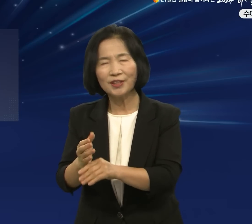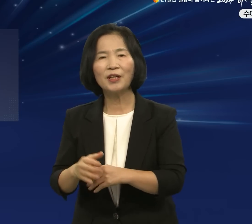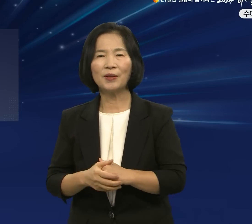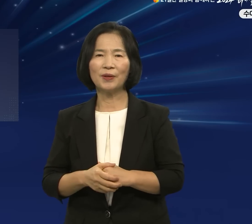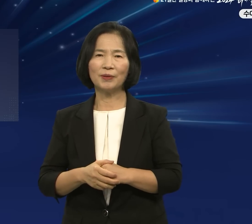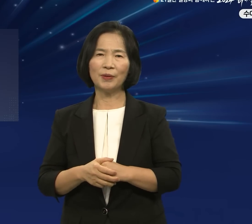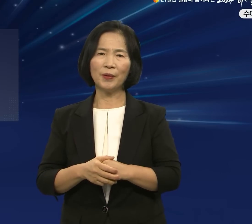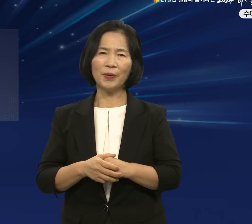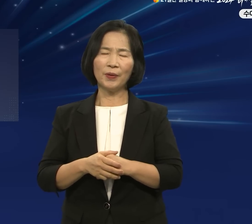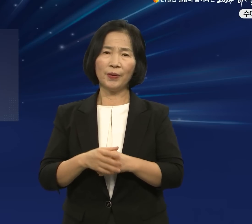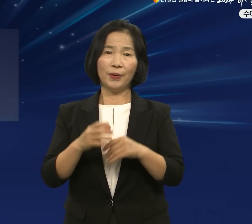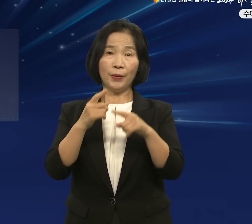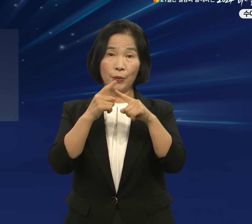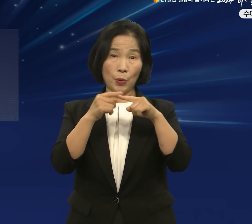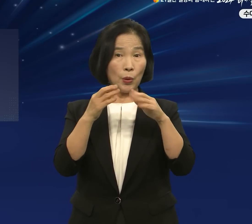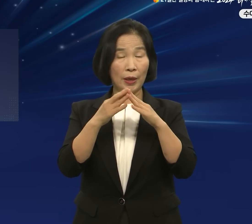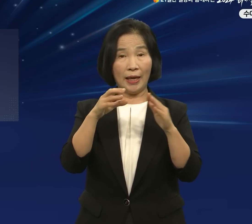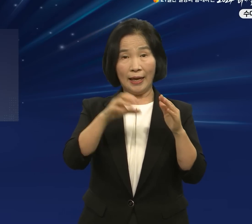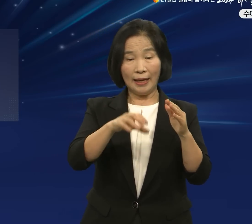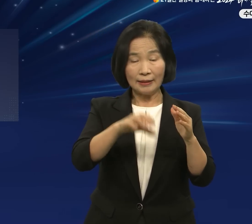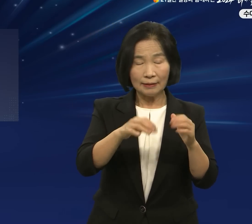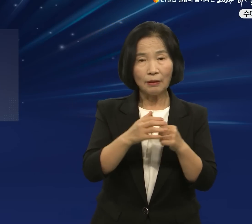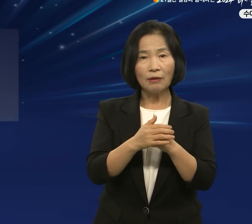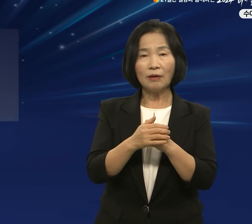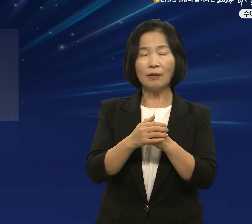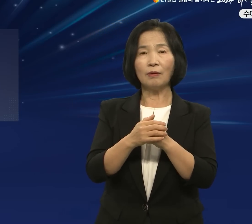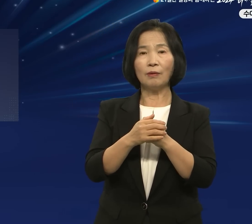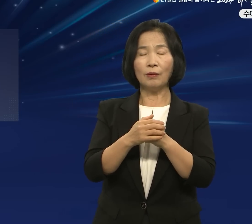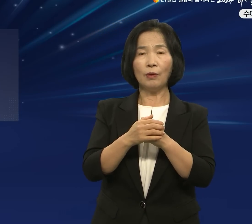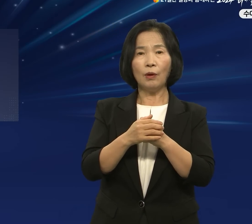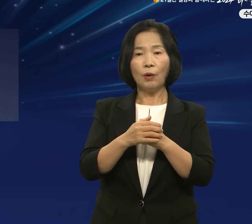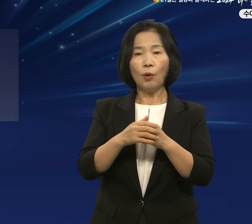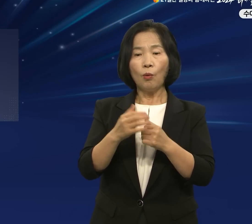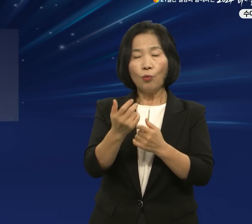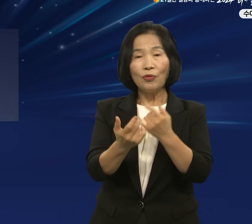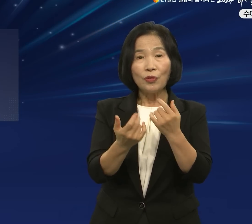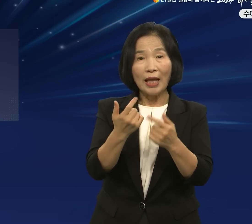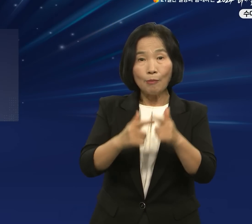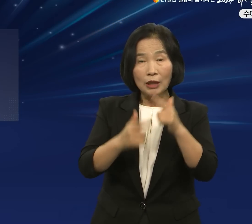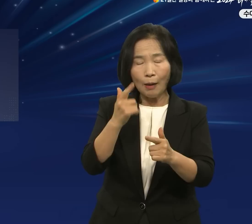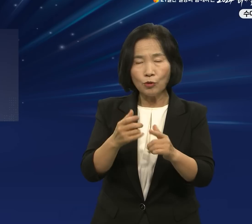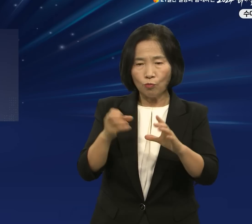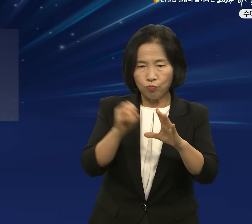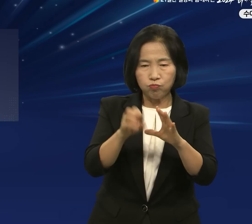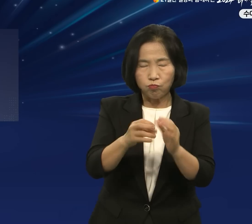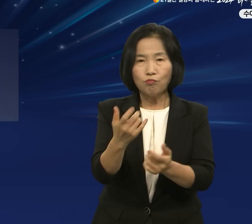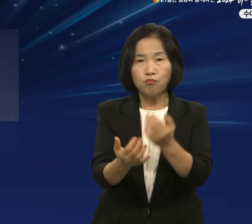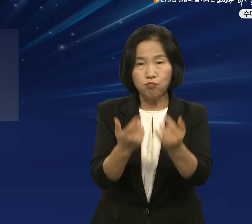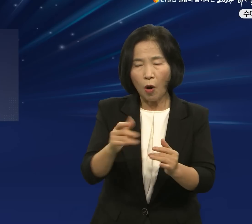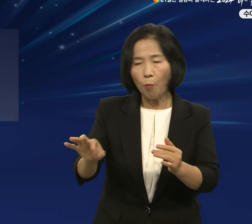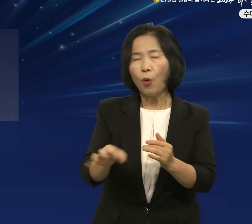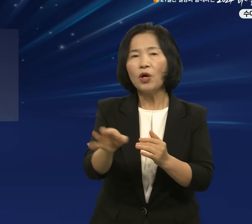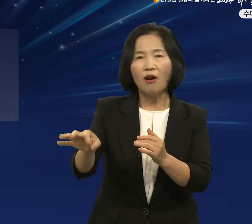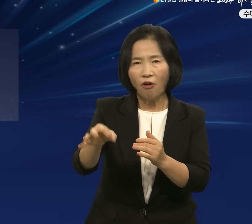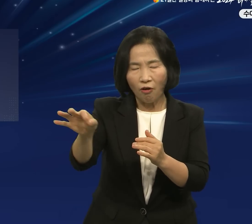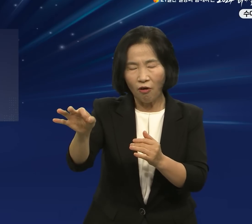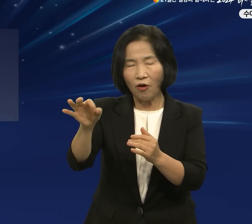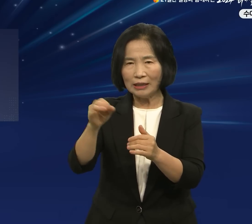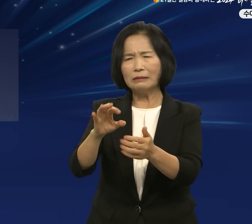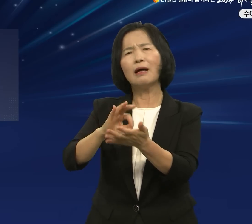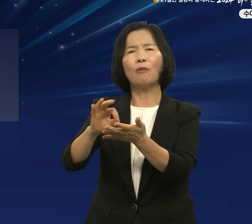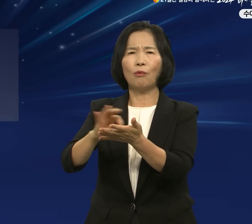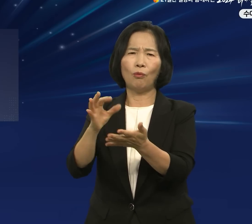겨울 나기 위해서 화목 보일러를 설치했고 한겨울에 산에 가서 몇